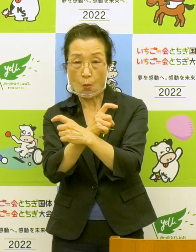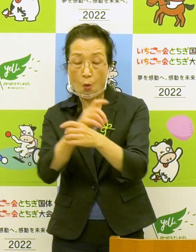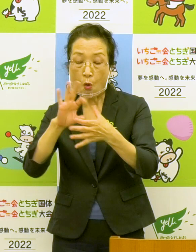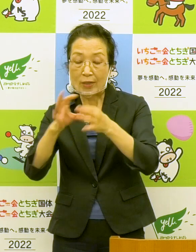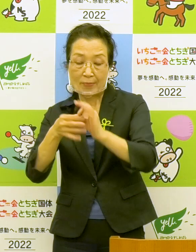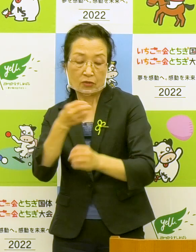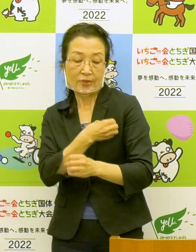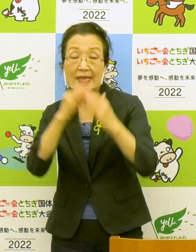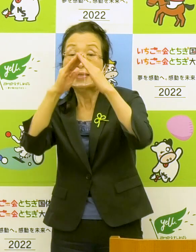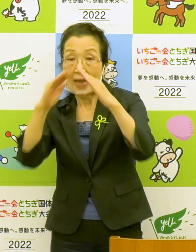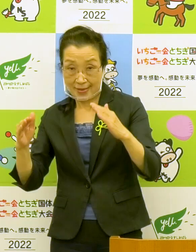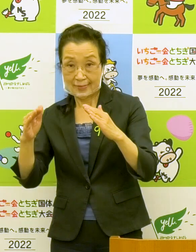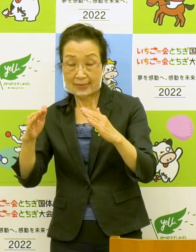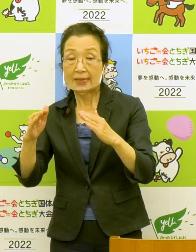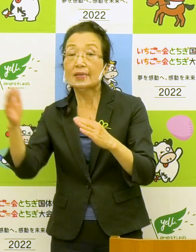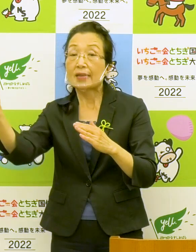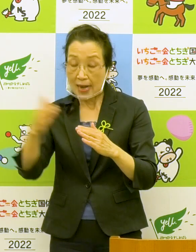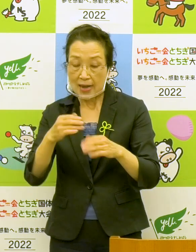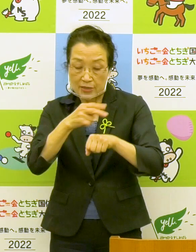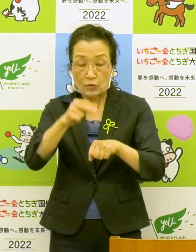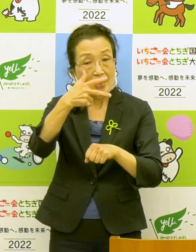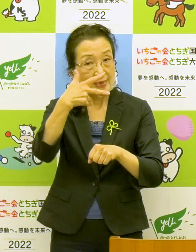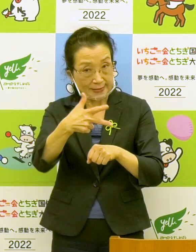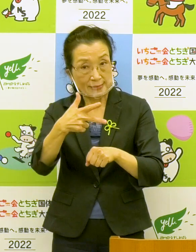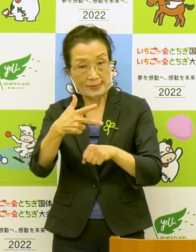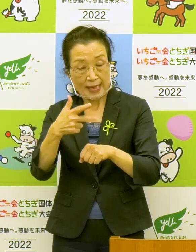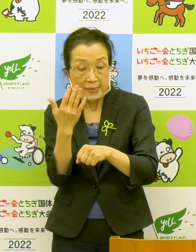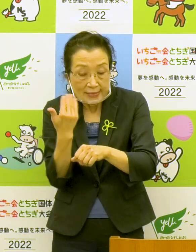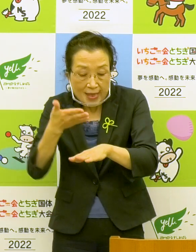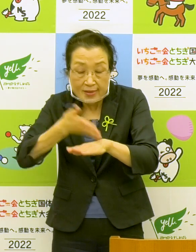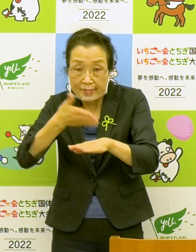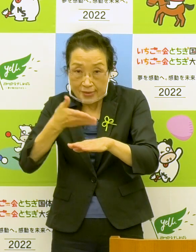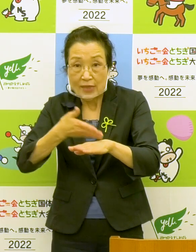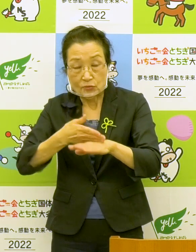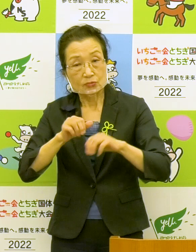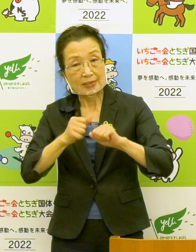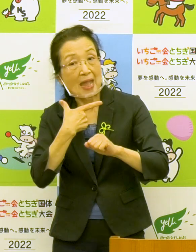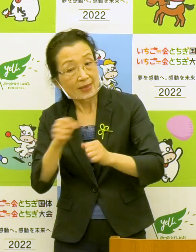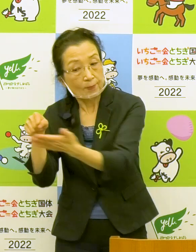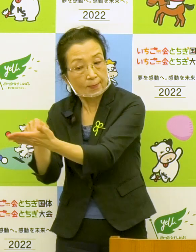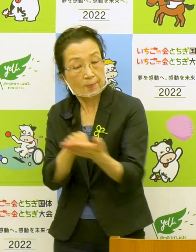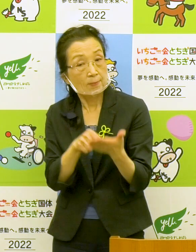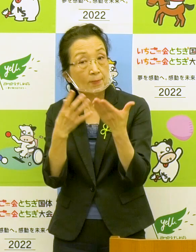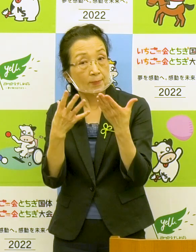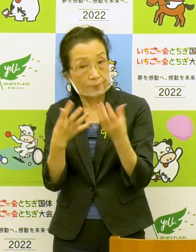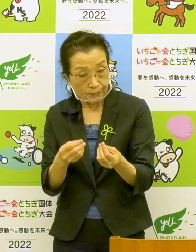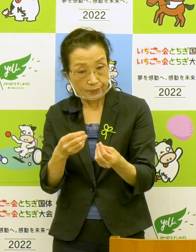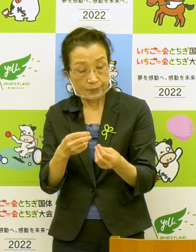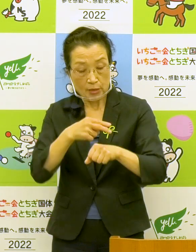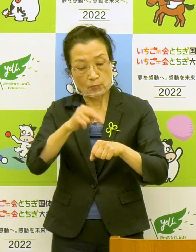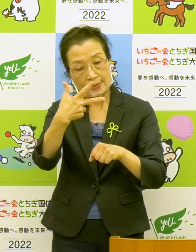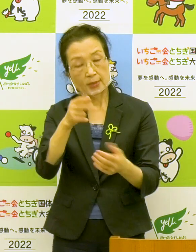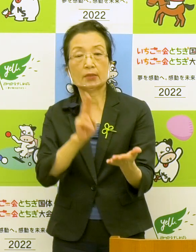ック委員会から市内での事前キャンプの申し出を受け、トライアスロンチームの事前キャンプを行います